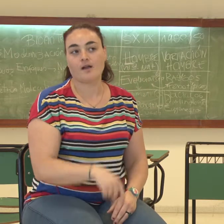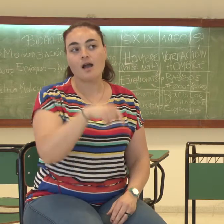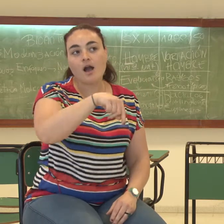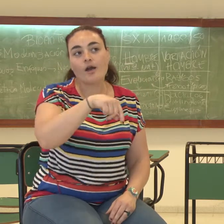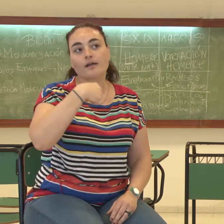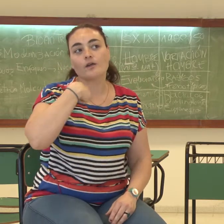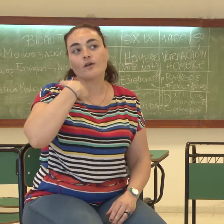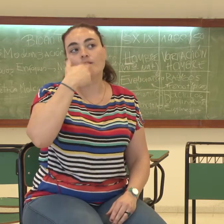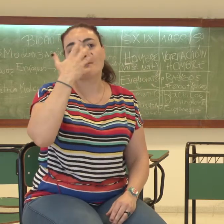la educación.